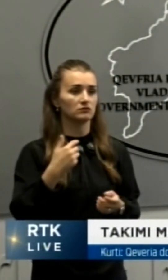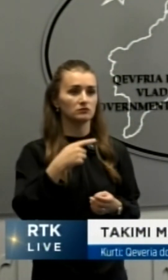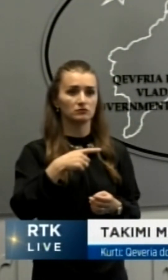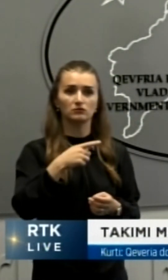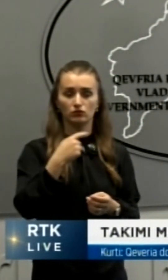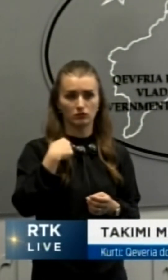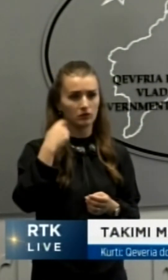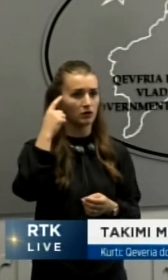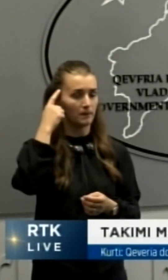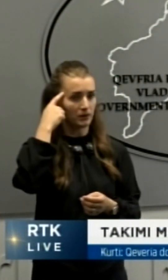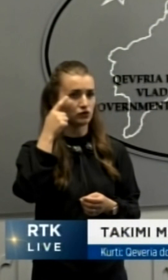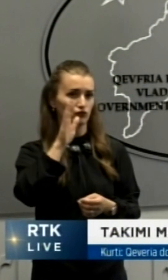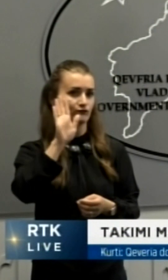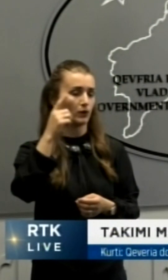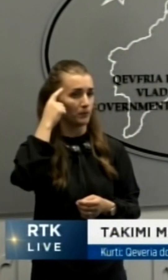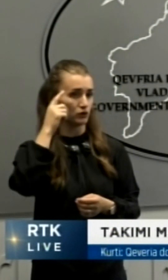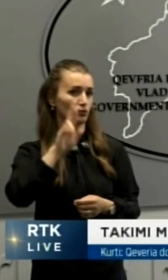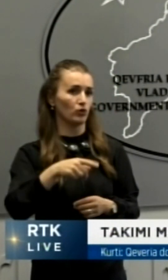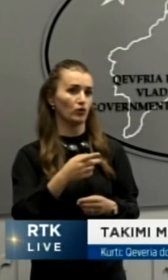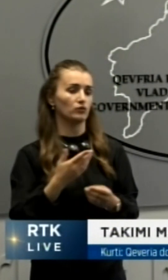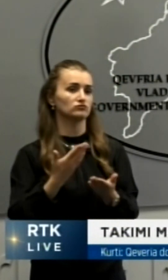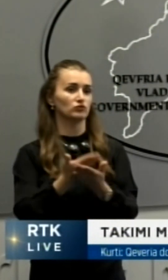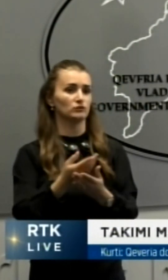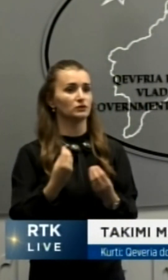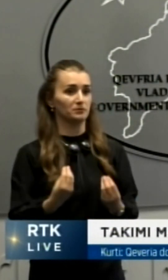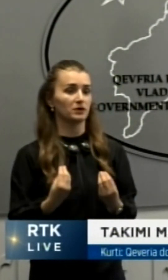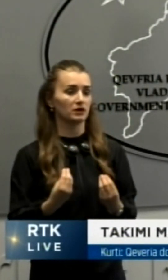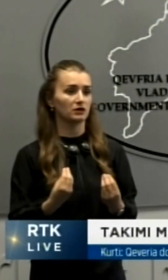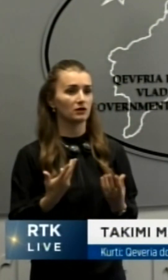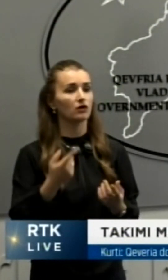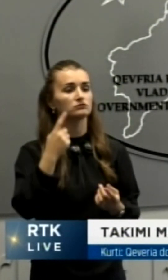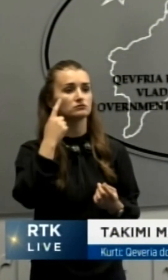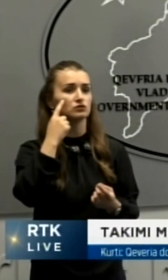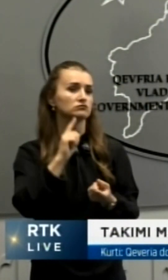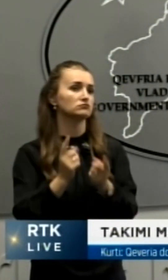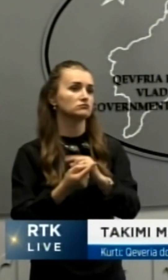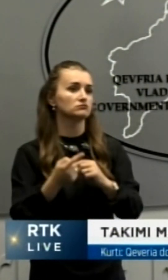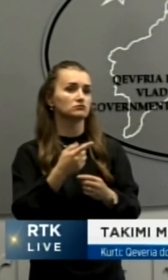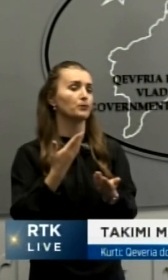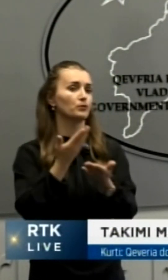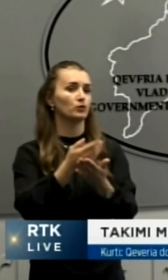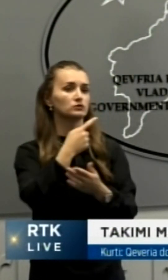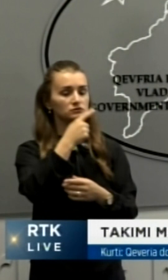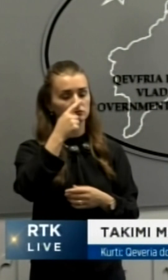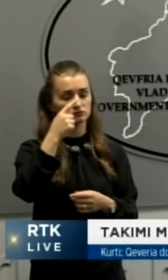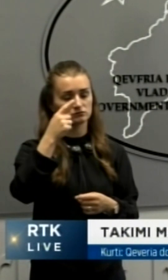që kjo është një model i duhur, model i mirë, atëherë do të duhej që këtë t'ja bënte si propozim